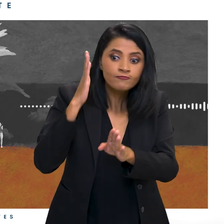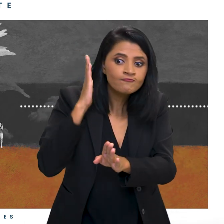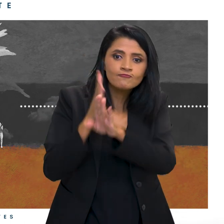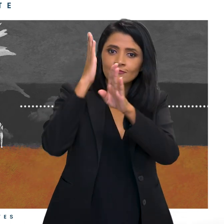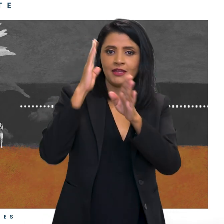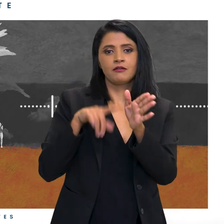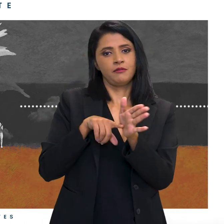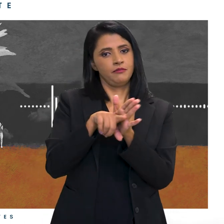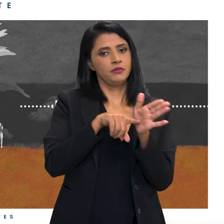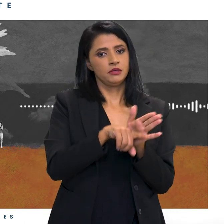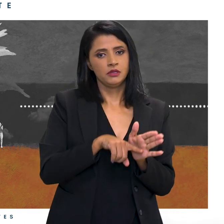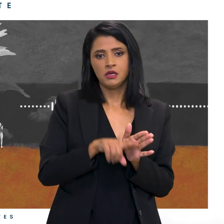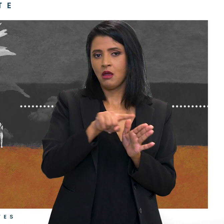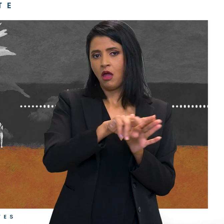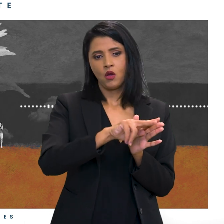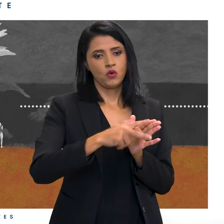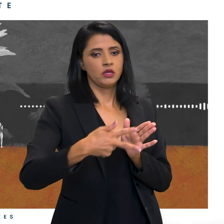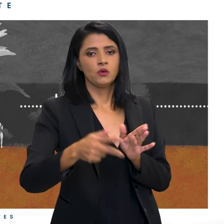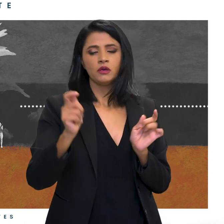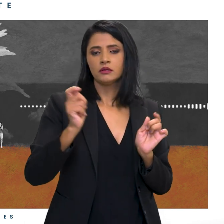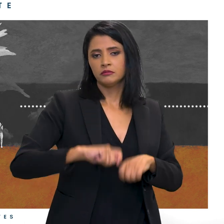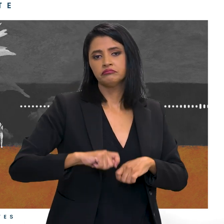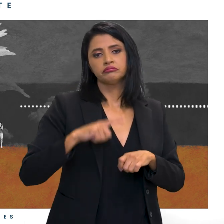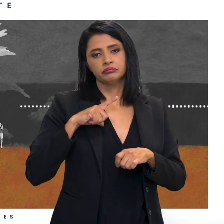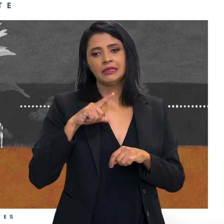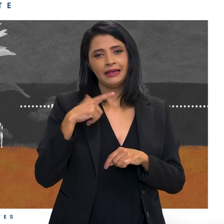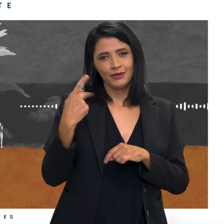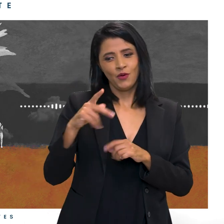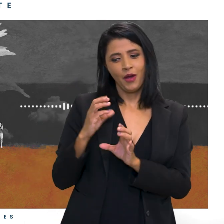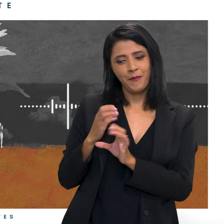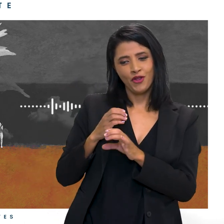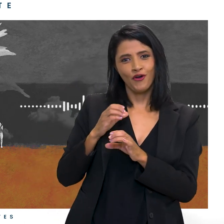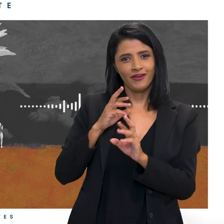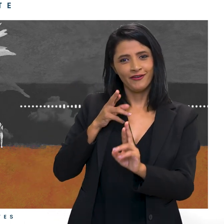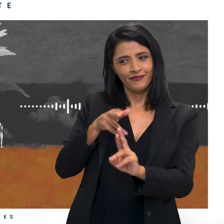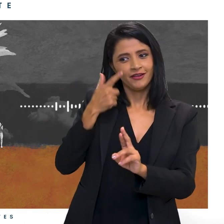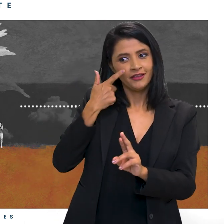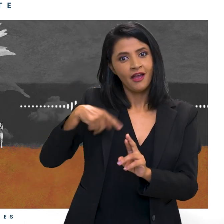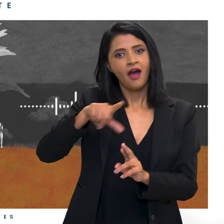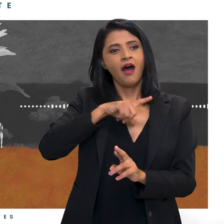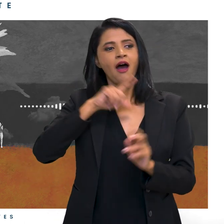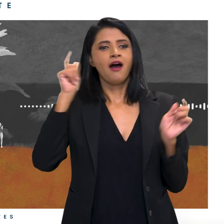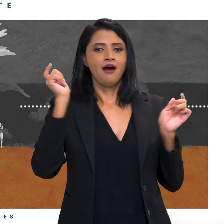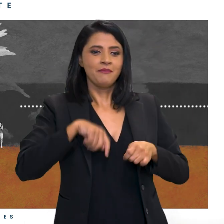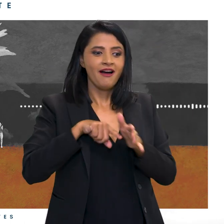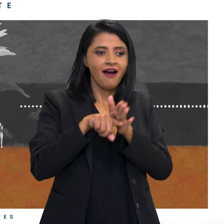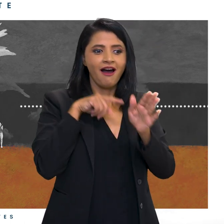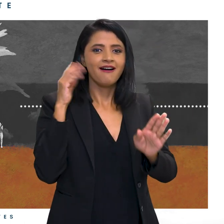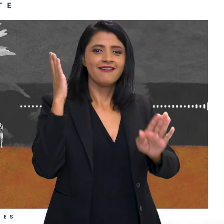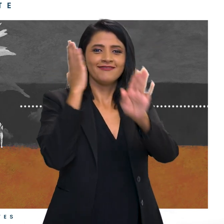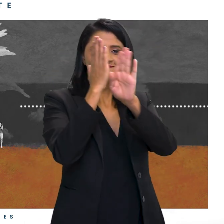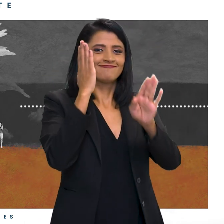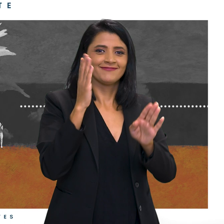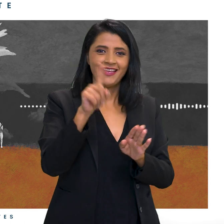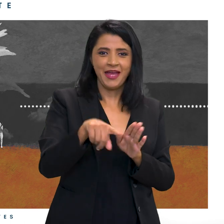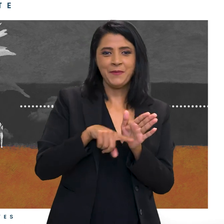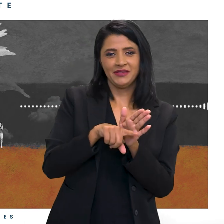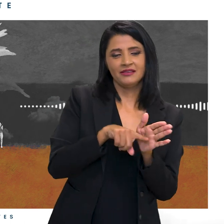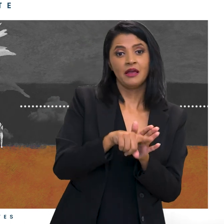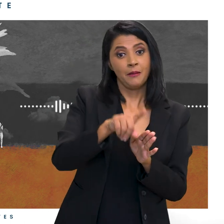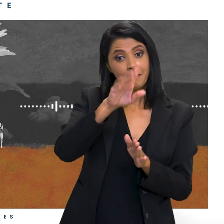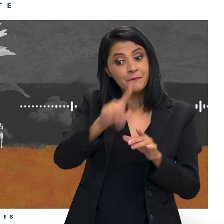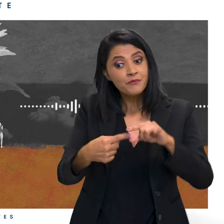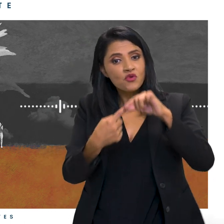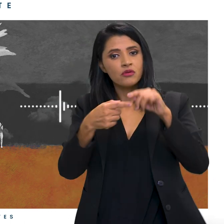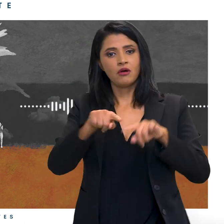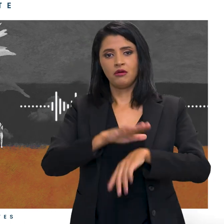é diagnóstico. A pesquisa é uma consequência da capacidade que esses laboratórios de referência terão para fazer esse diagnóstico. Então, essa é